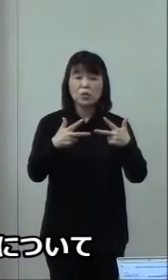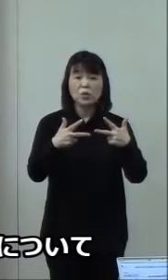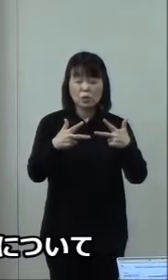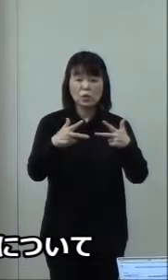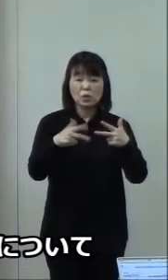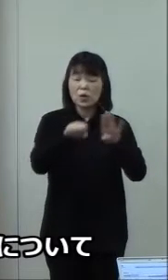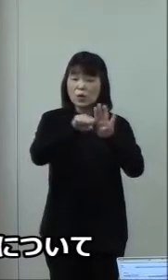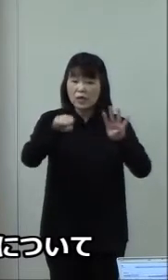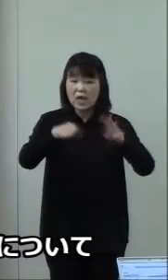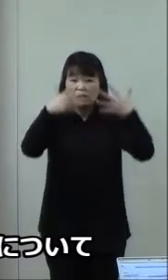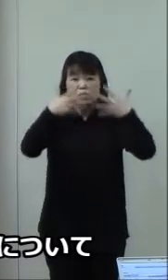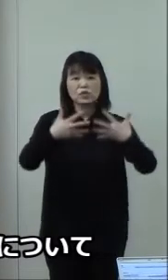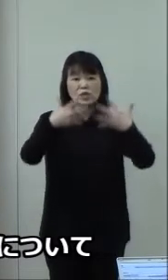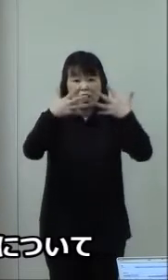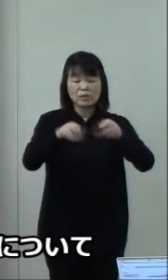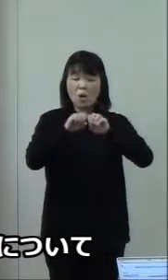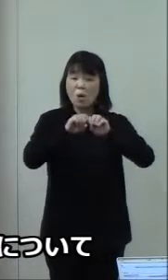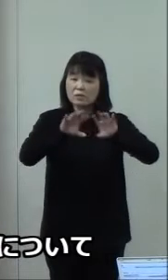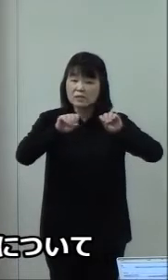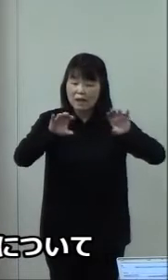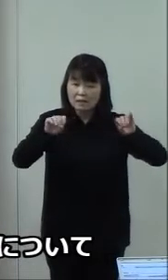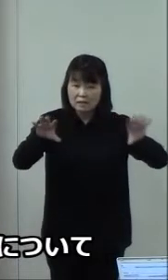かしてますんで、そういうことを